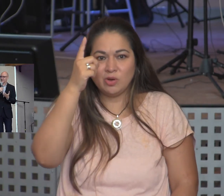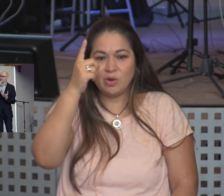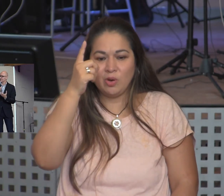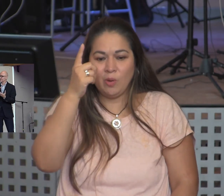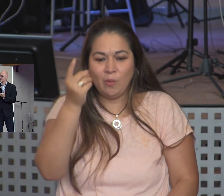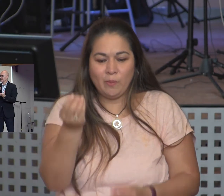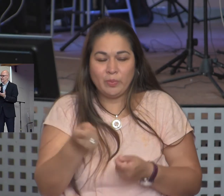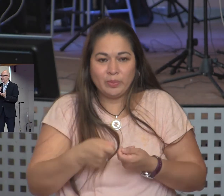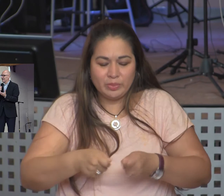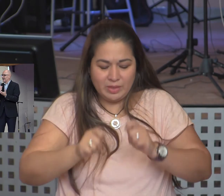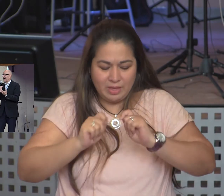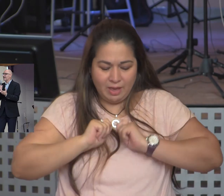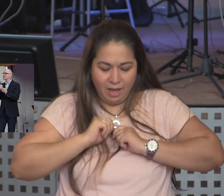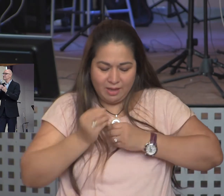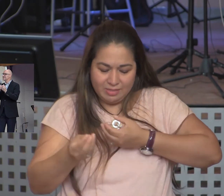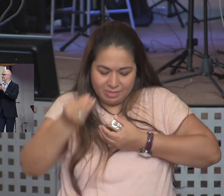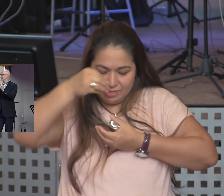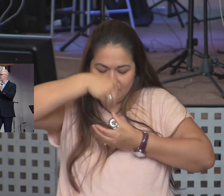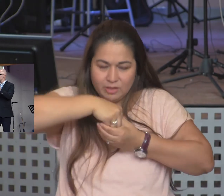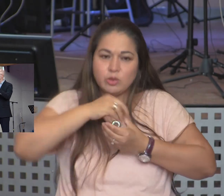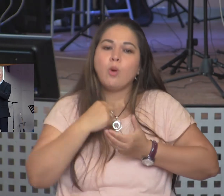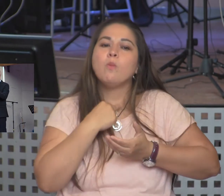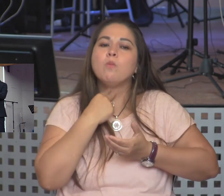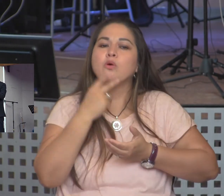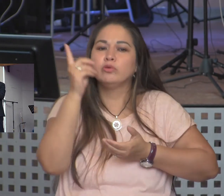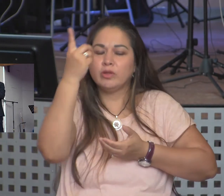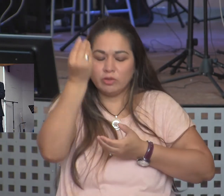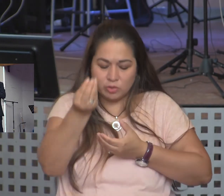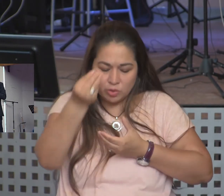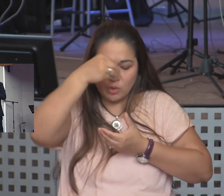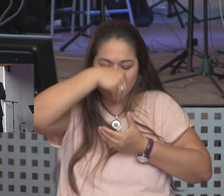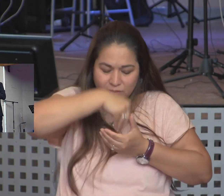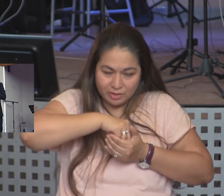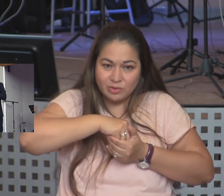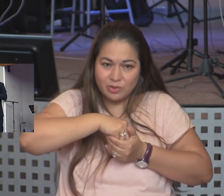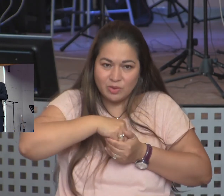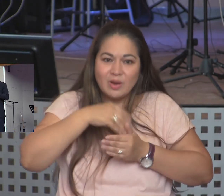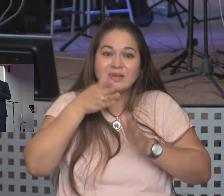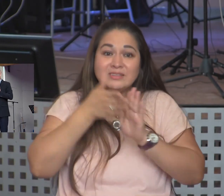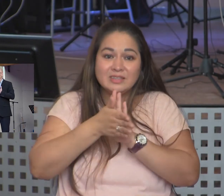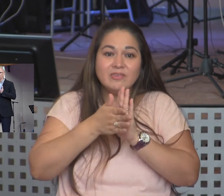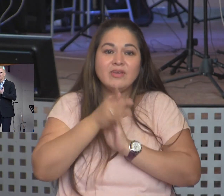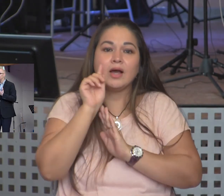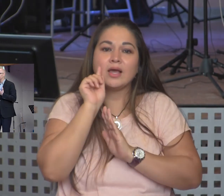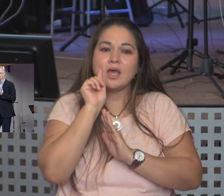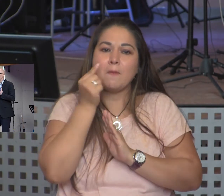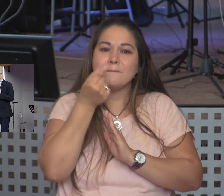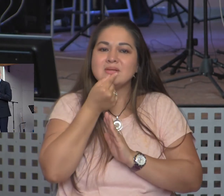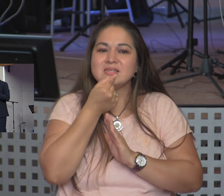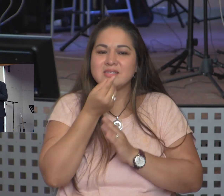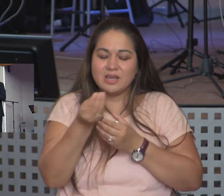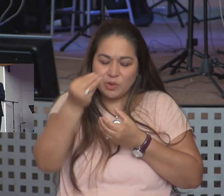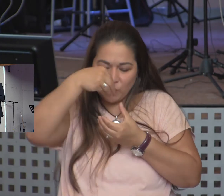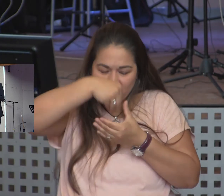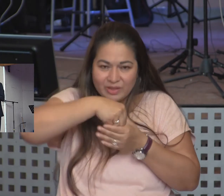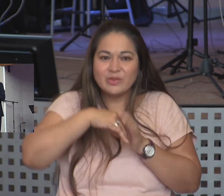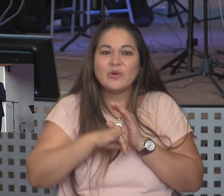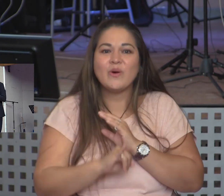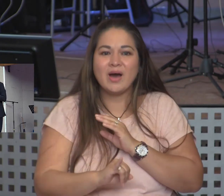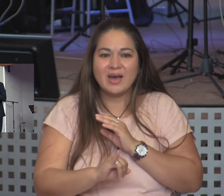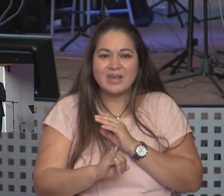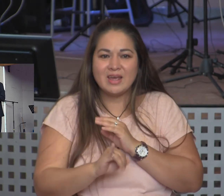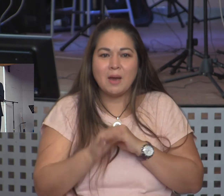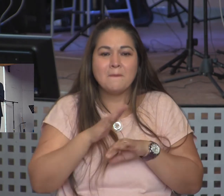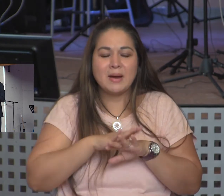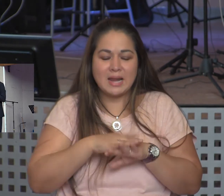de Dios, hay un misterio incluido ahí, en mi corazón, que me dice que la palabra que acabo